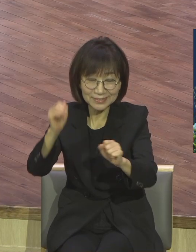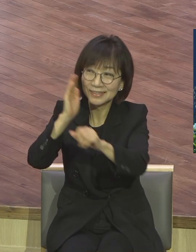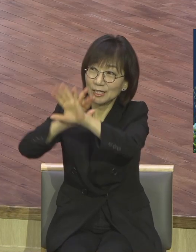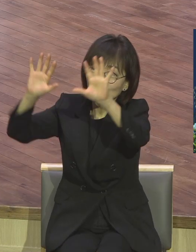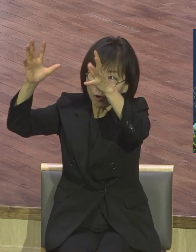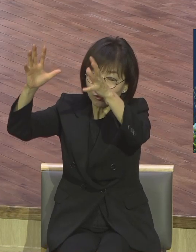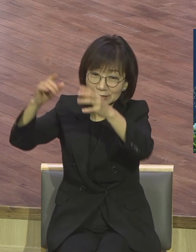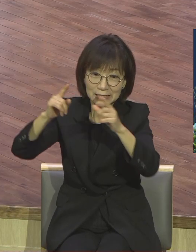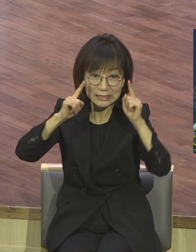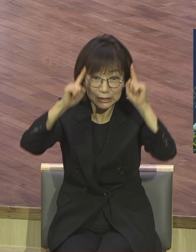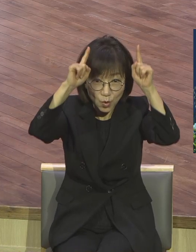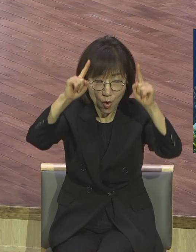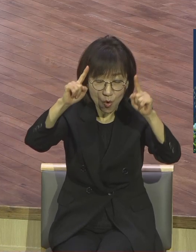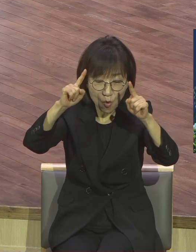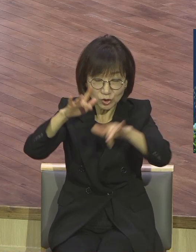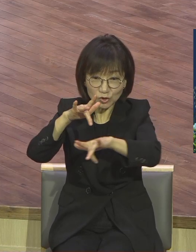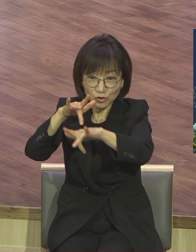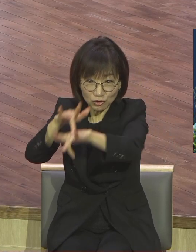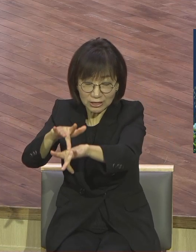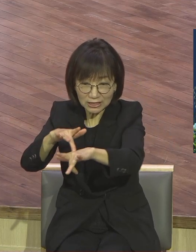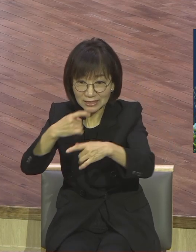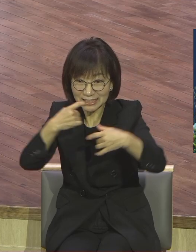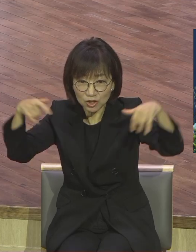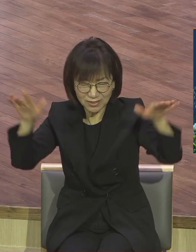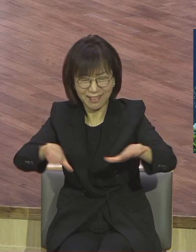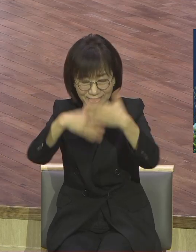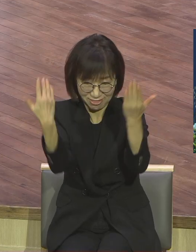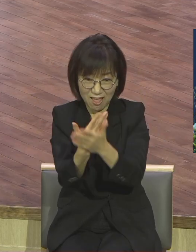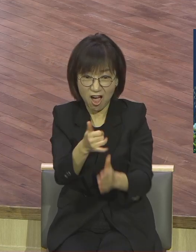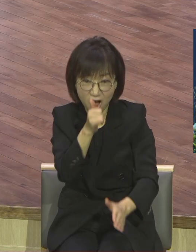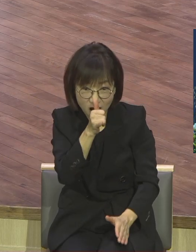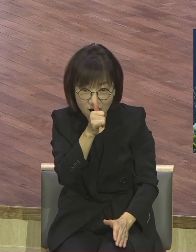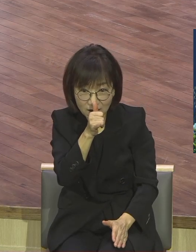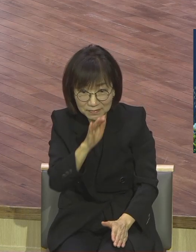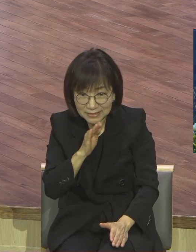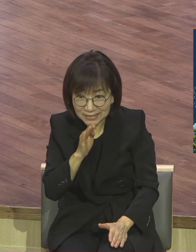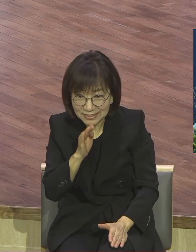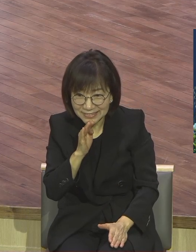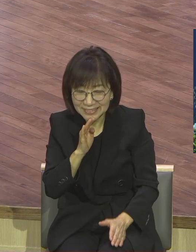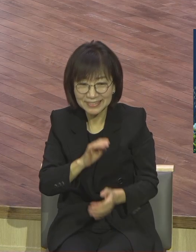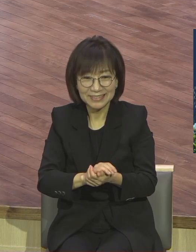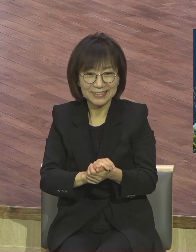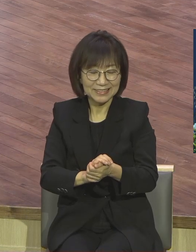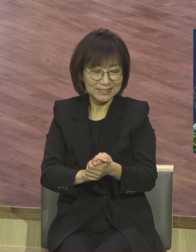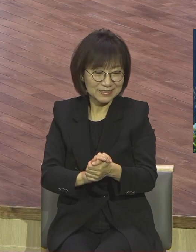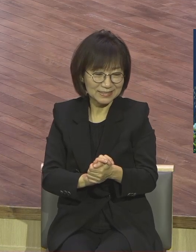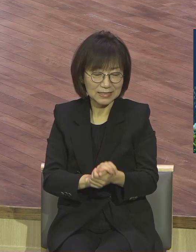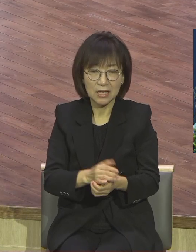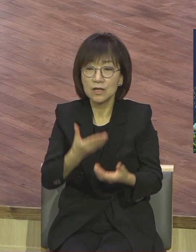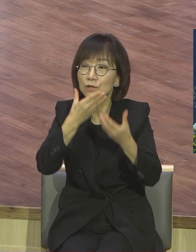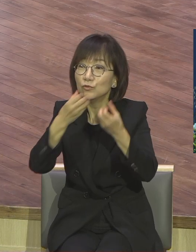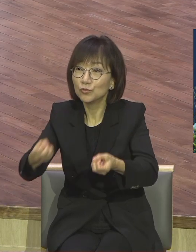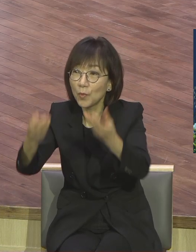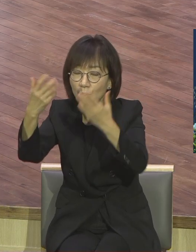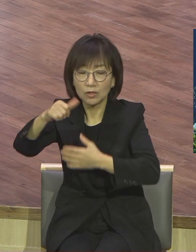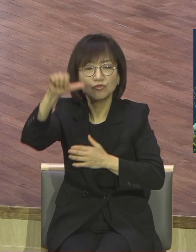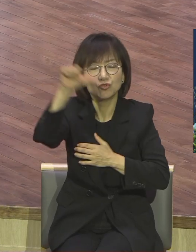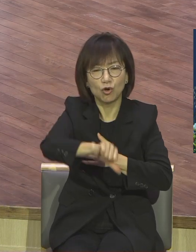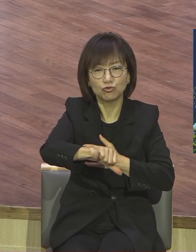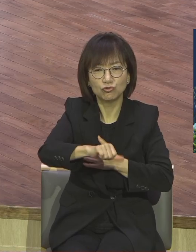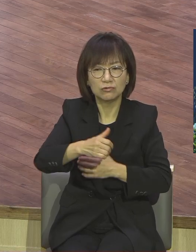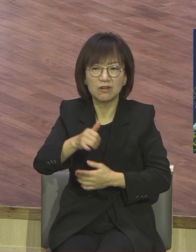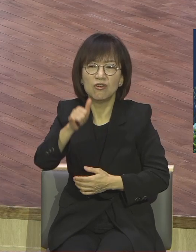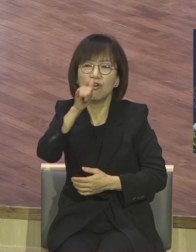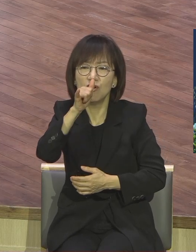있습니다. 천사도 귀신도 있습니다. 여러분이 축복과 저주가 있다는 사실을 알아야 돼요. 모든